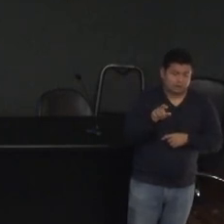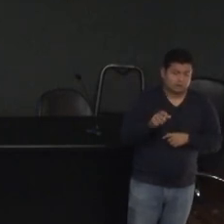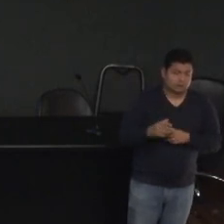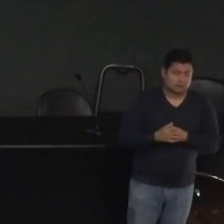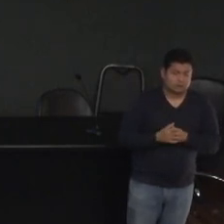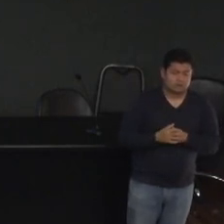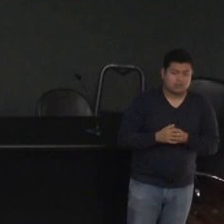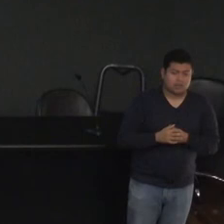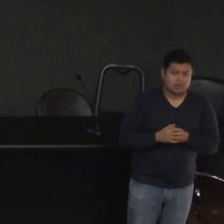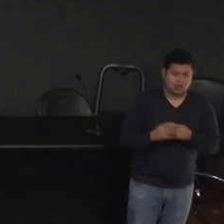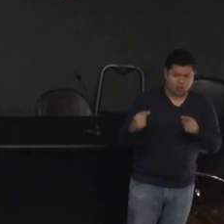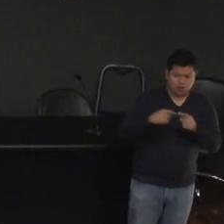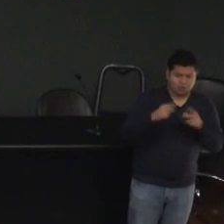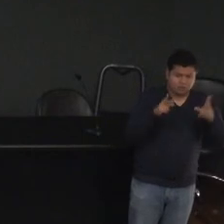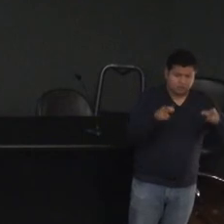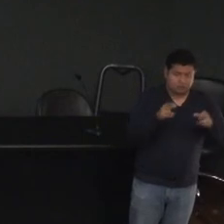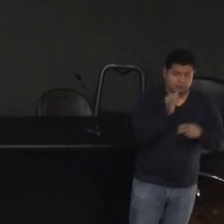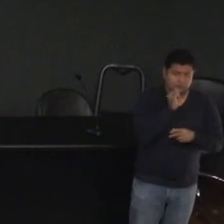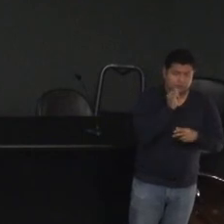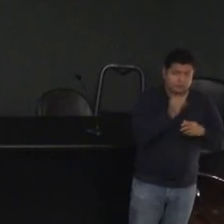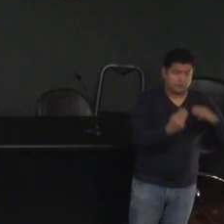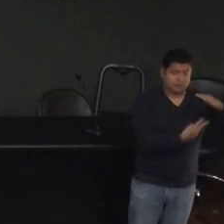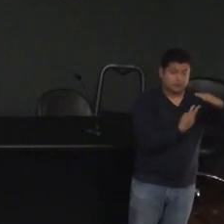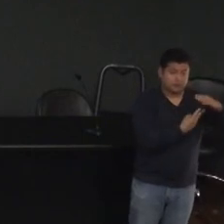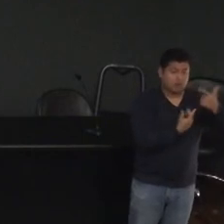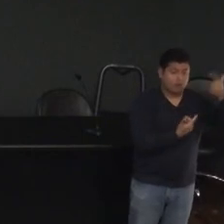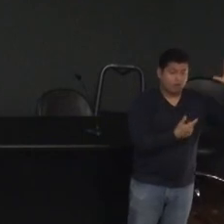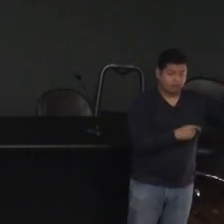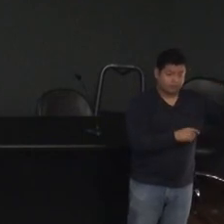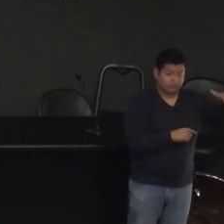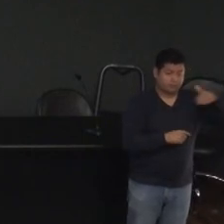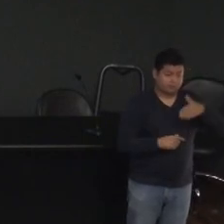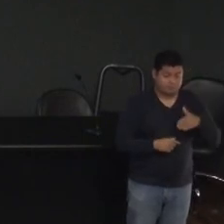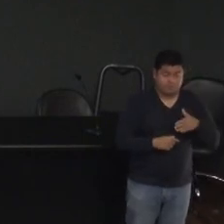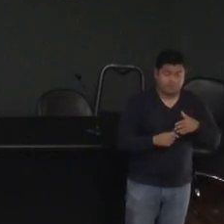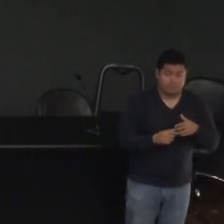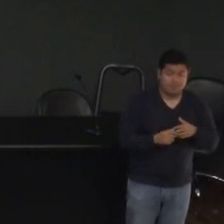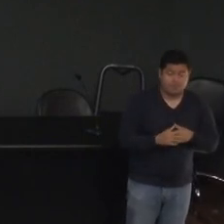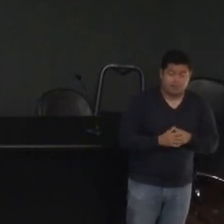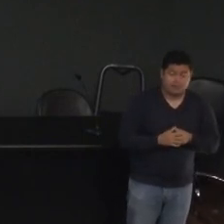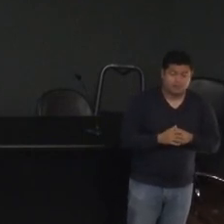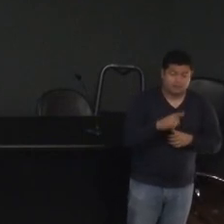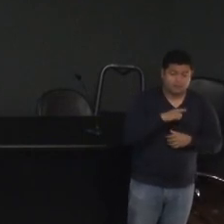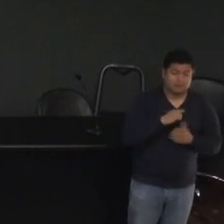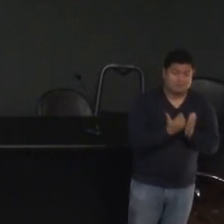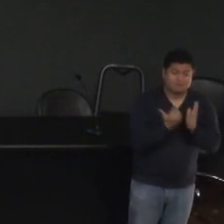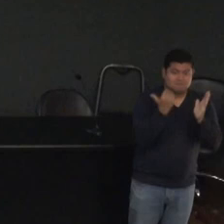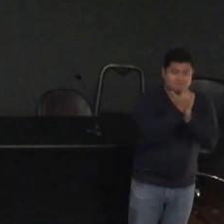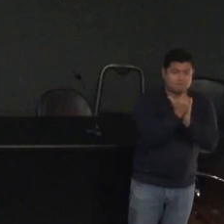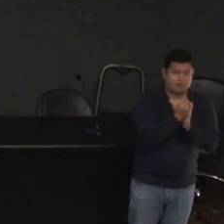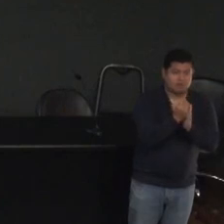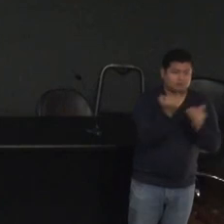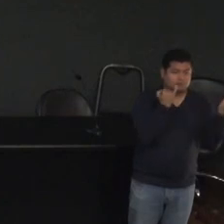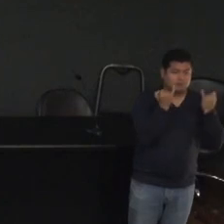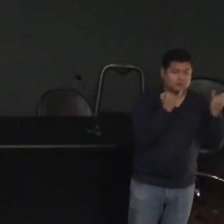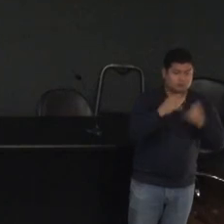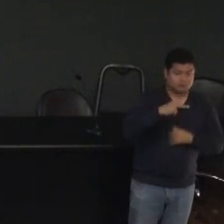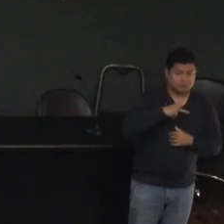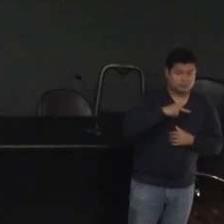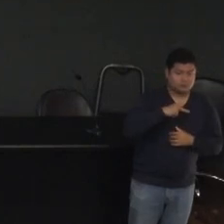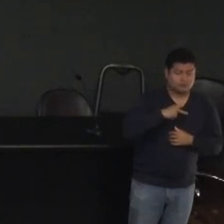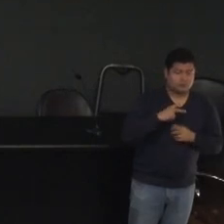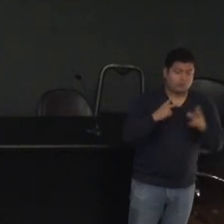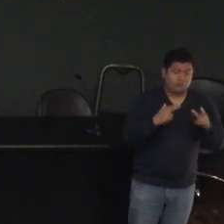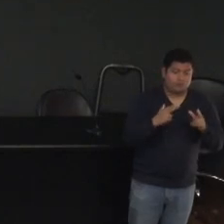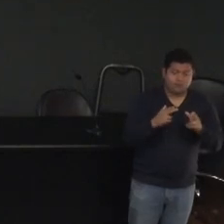da cláusula contratual de um contrato terceirização de serviço que não contrata terceirização você tem mais dados pessoais tratados e não necessariamente encontrar